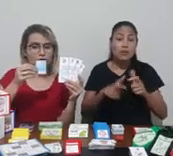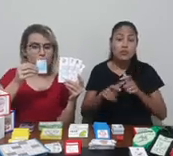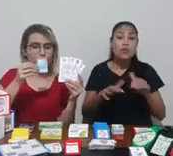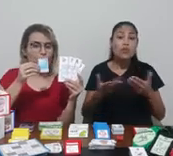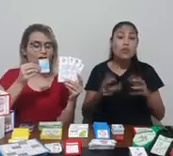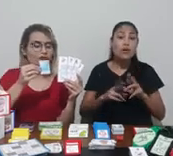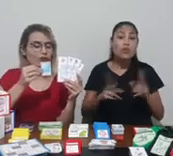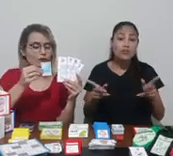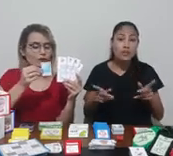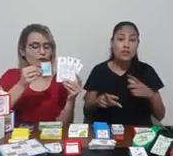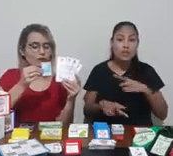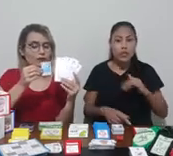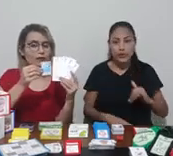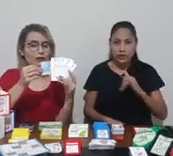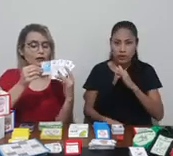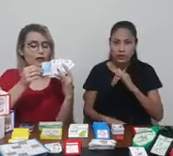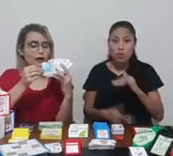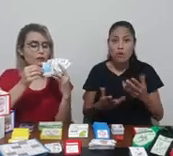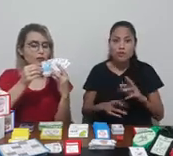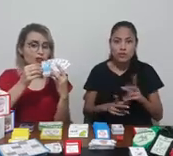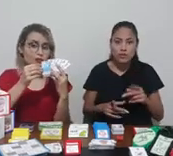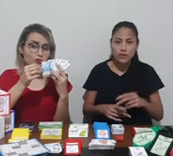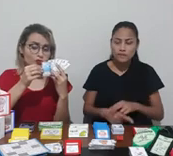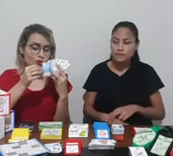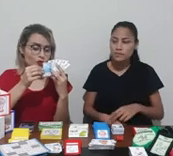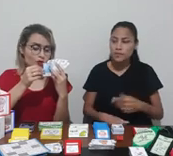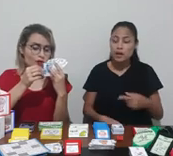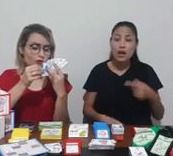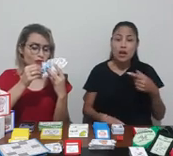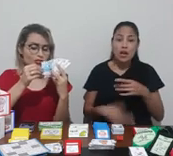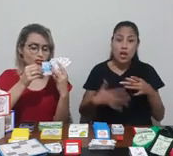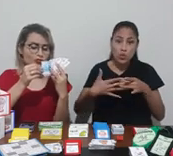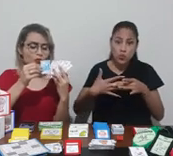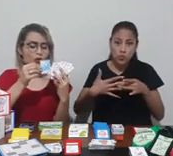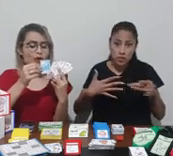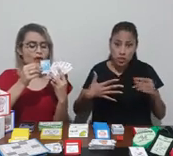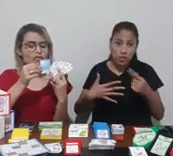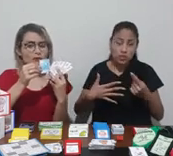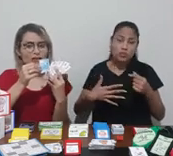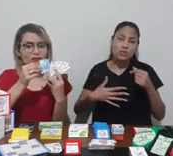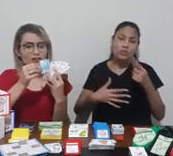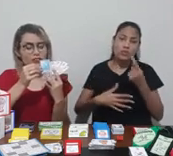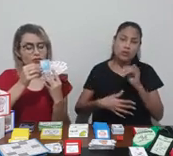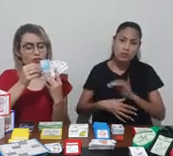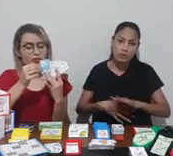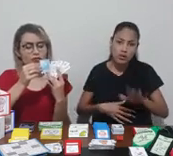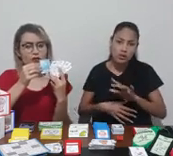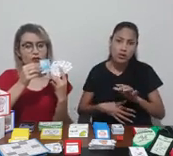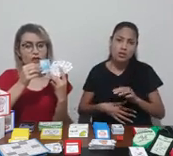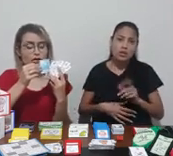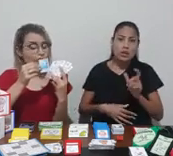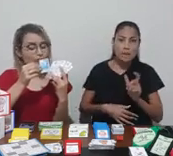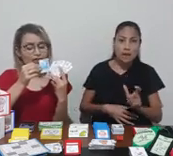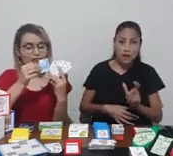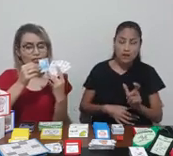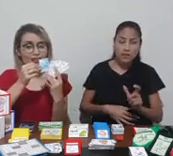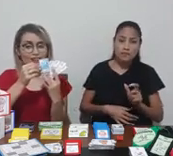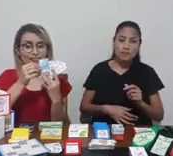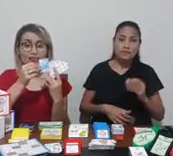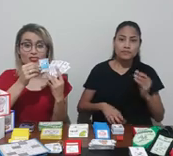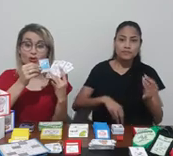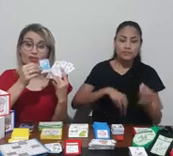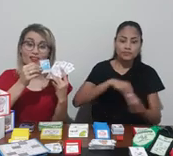Que tinha aqui o avião. Bem, aqui é um signo só, é uma imagem só, e as palavras estão e a palavra